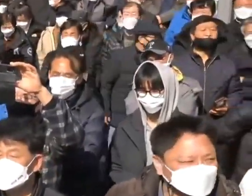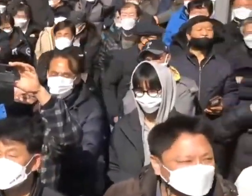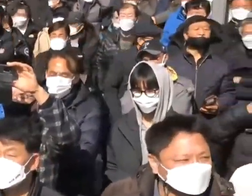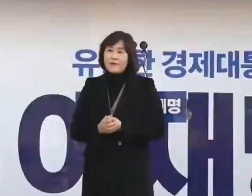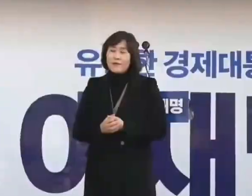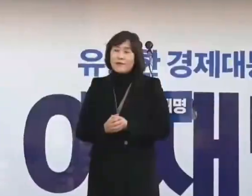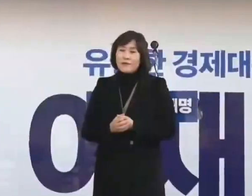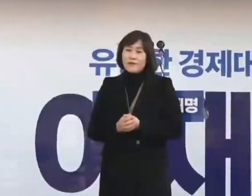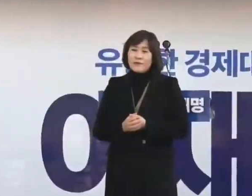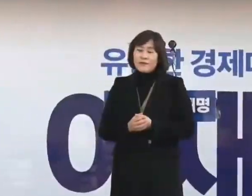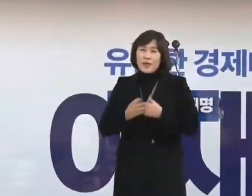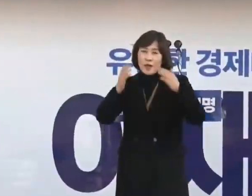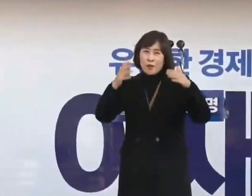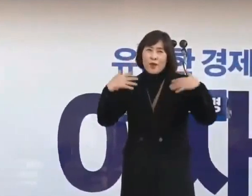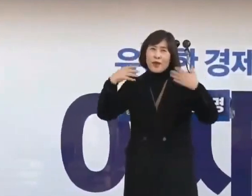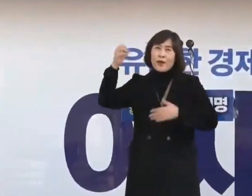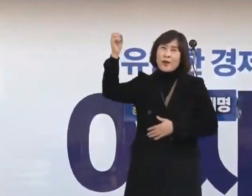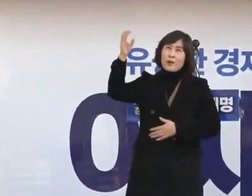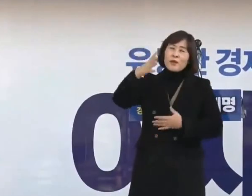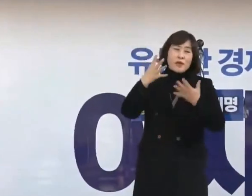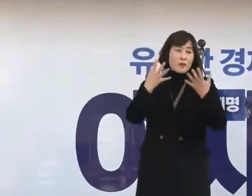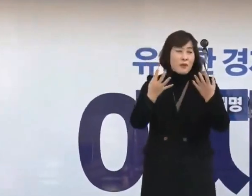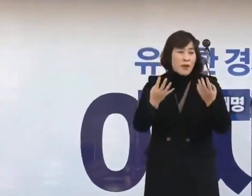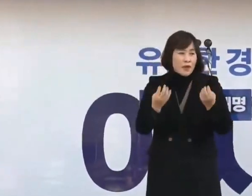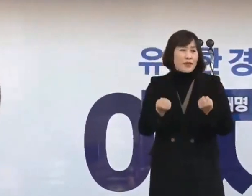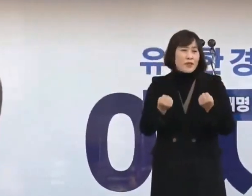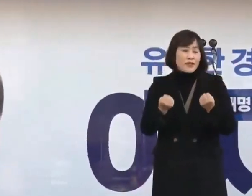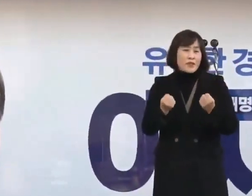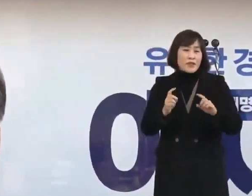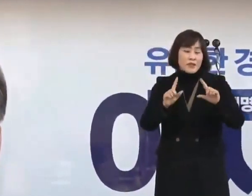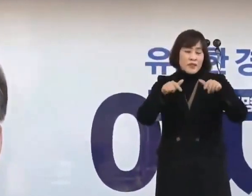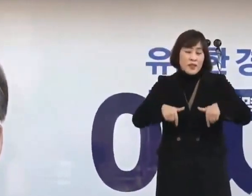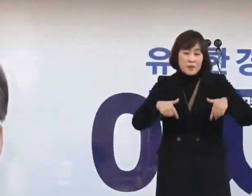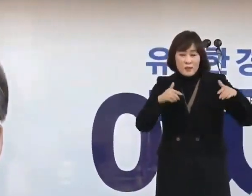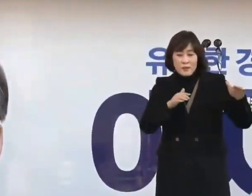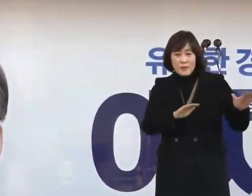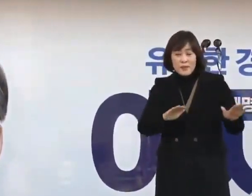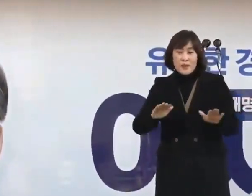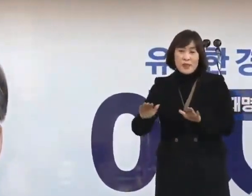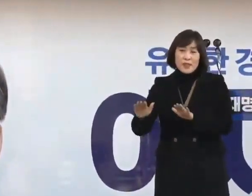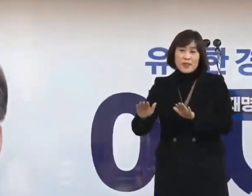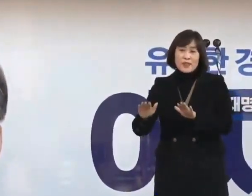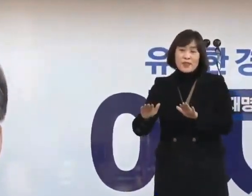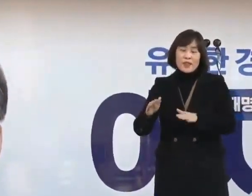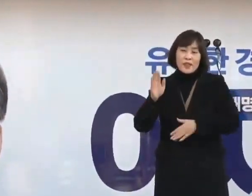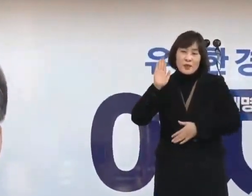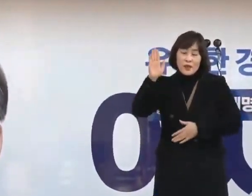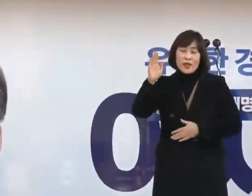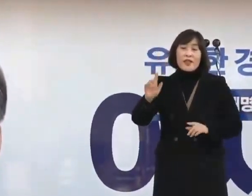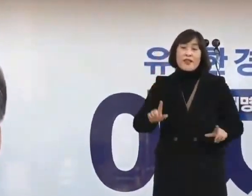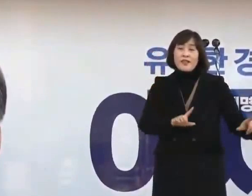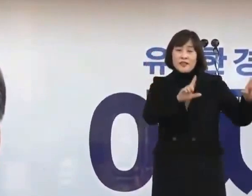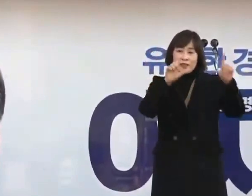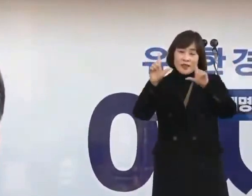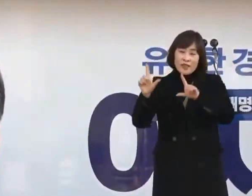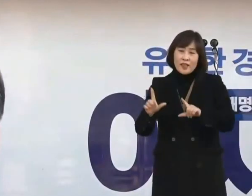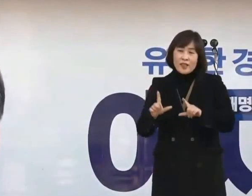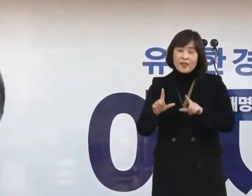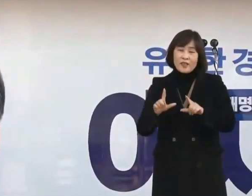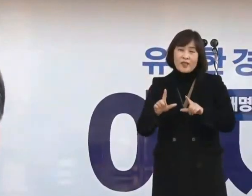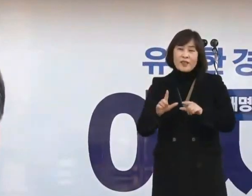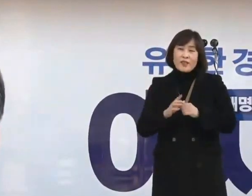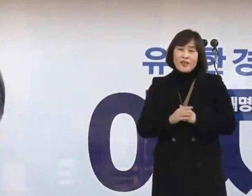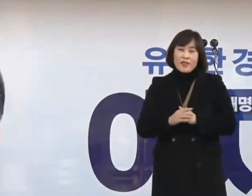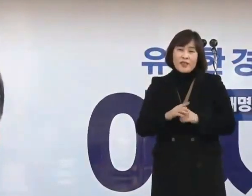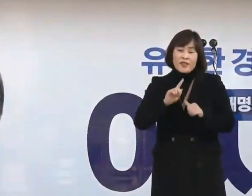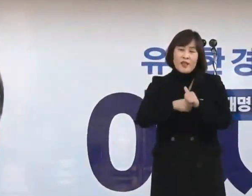바람과 햇빛이 많은 이 서남해안은 우리 미래사회인